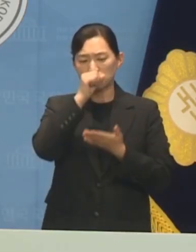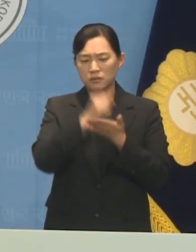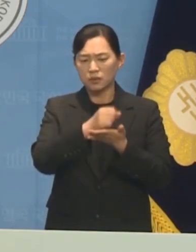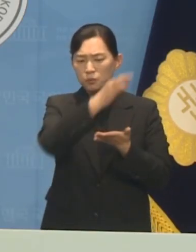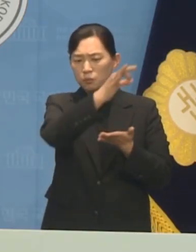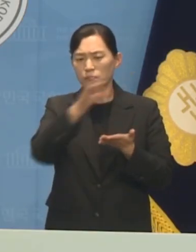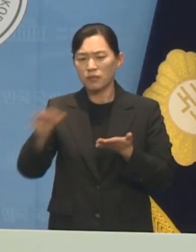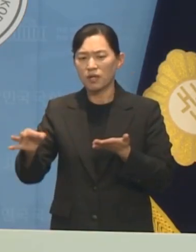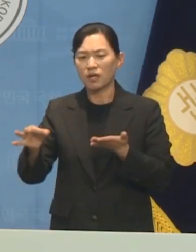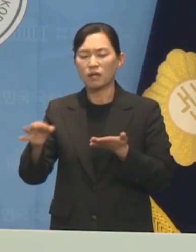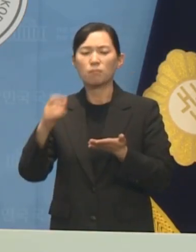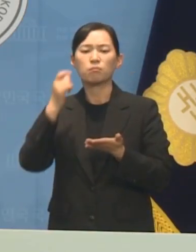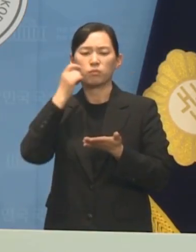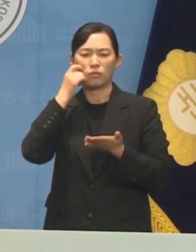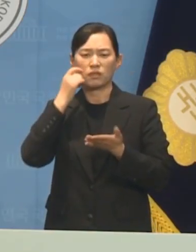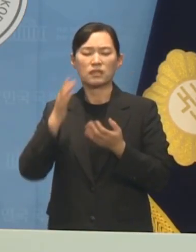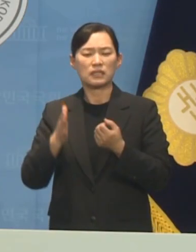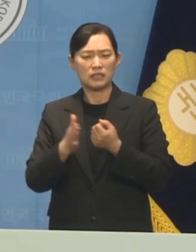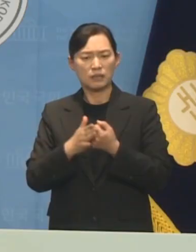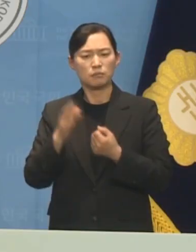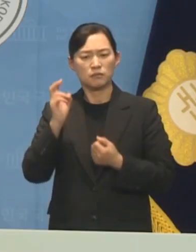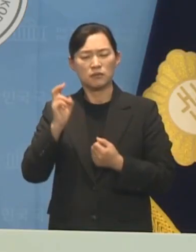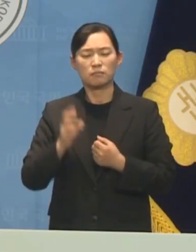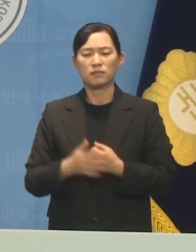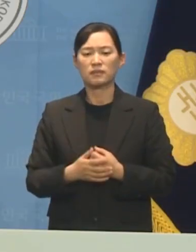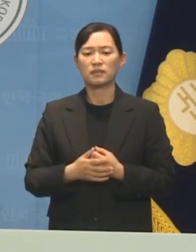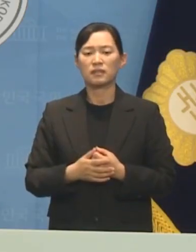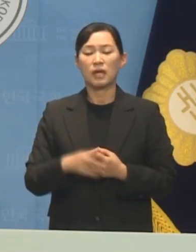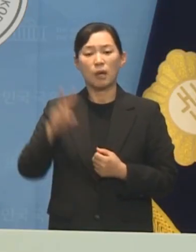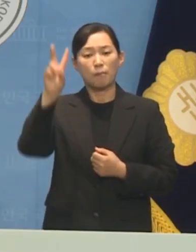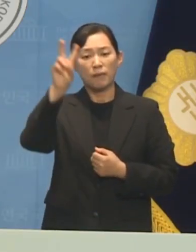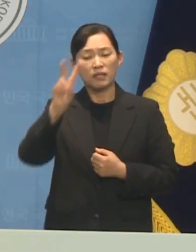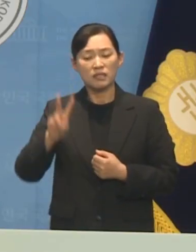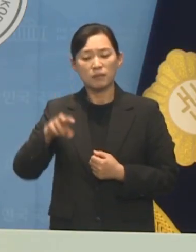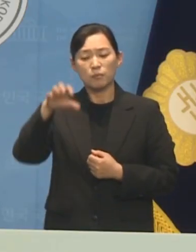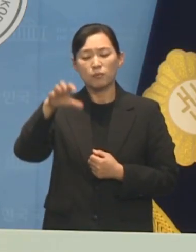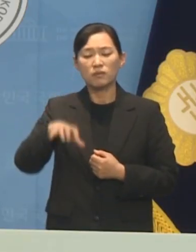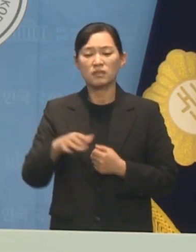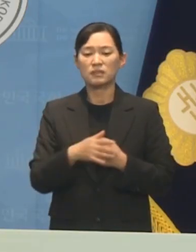받지 못했기 때문입니다. 실례로